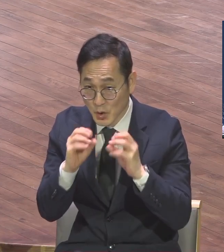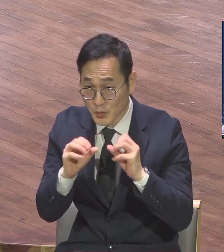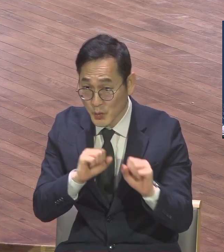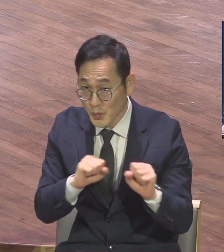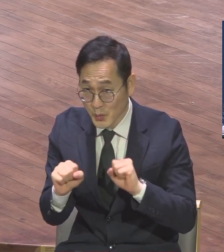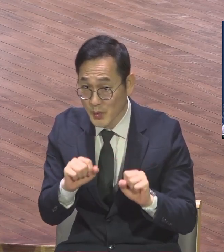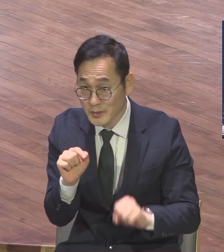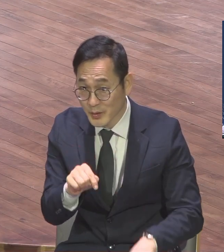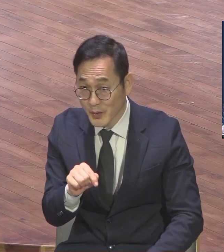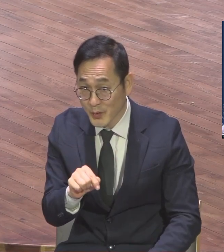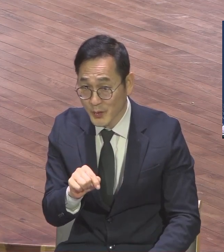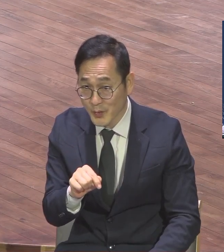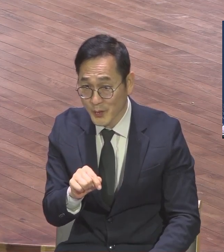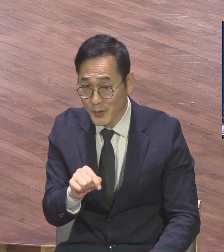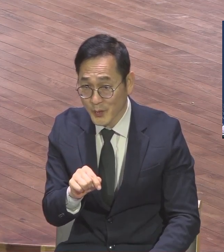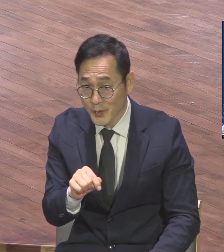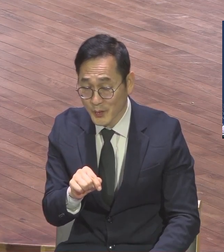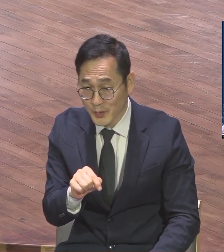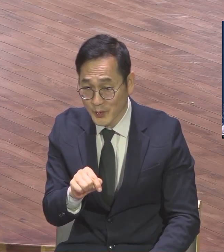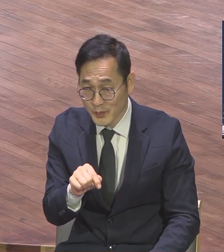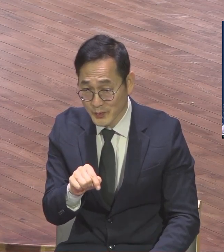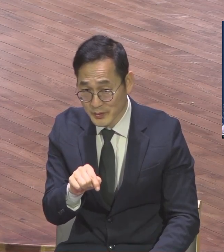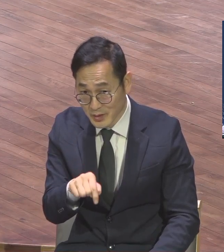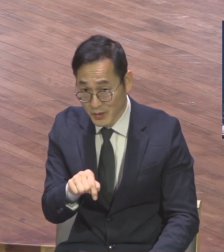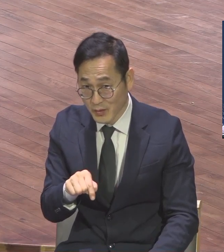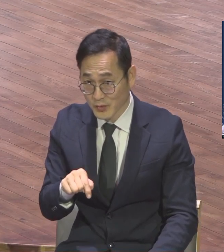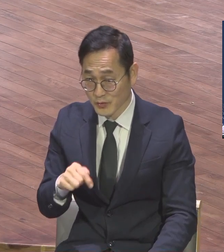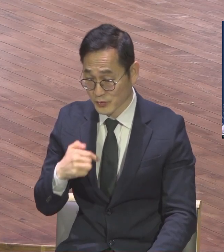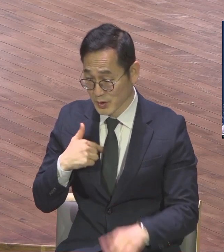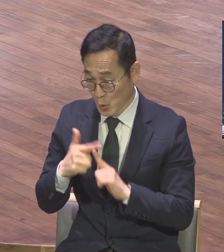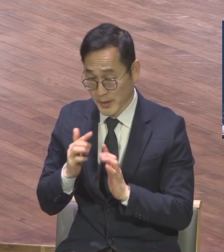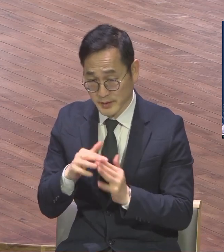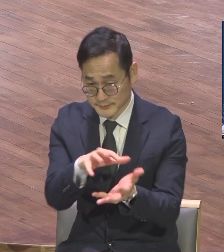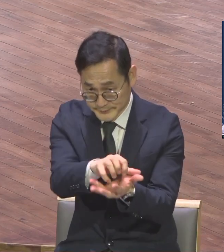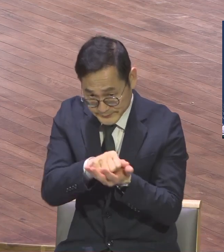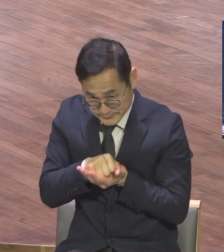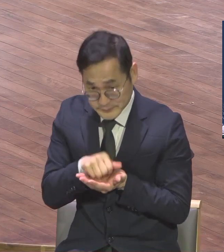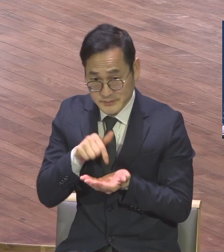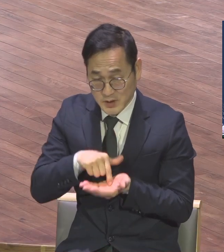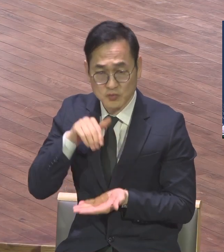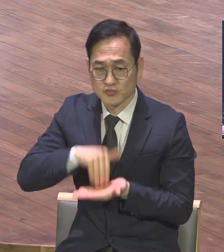다락방을 우리 교단이 받아들인 것에 대해서 후회한 적이 없습니다.